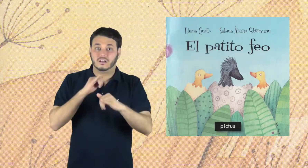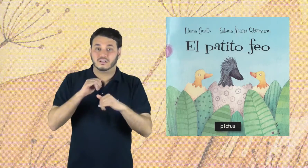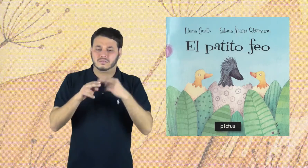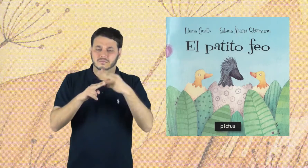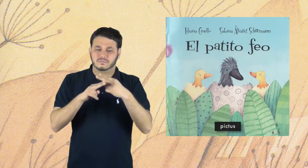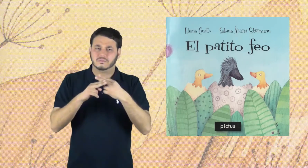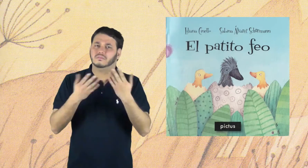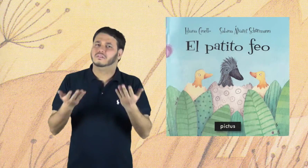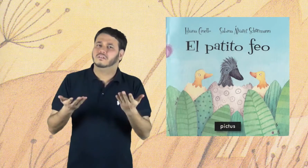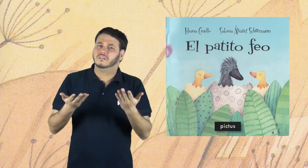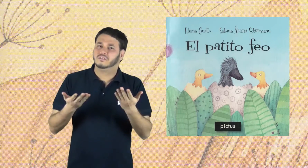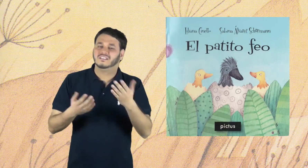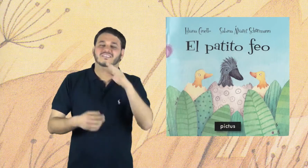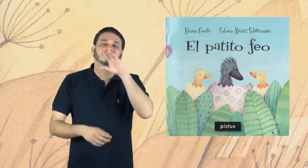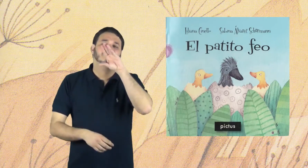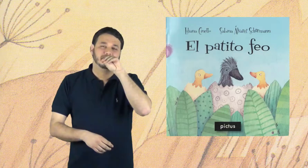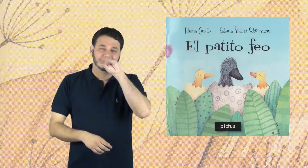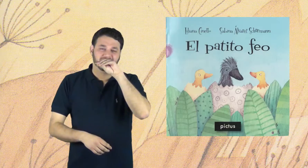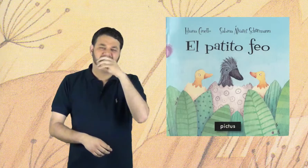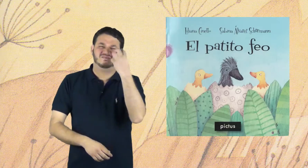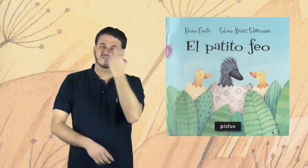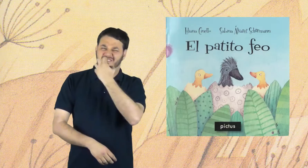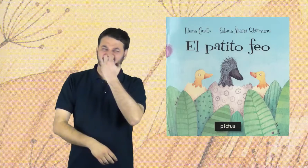el patito feo